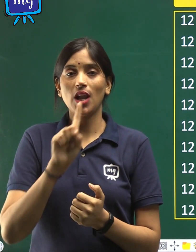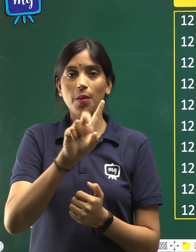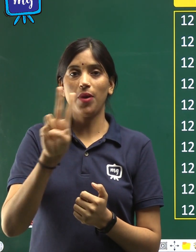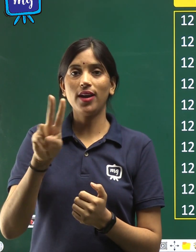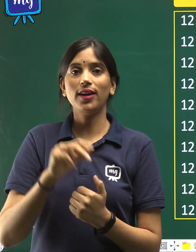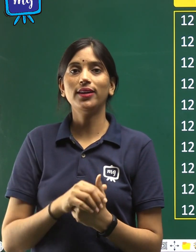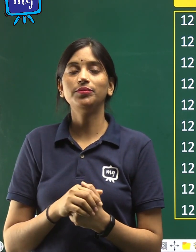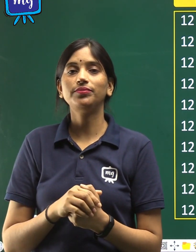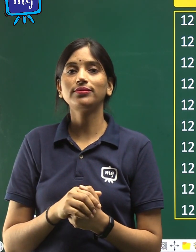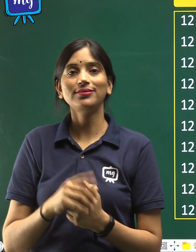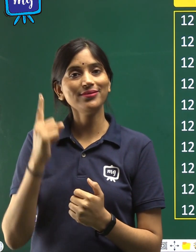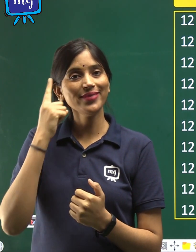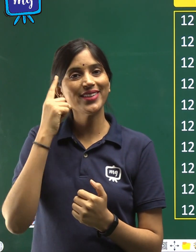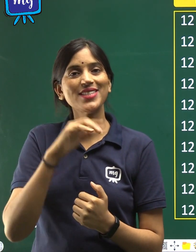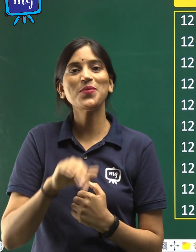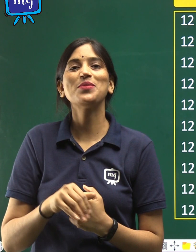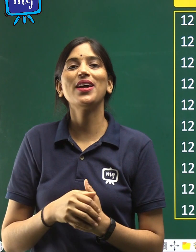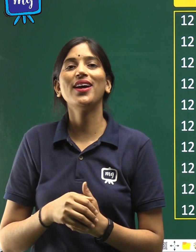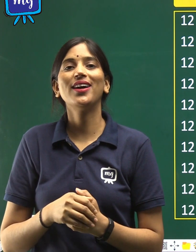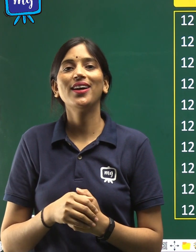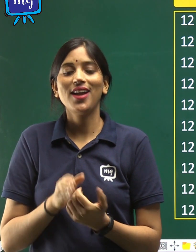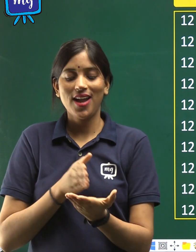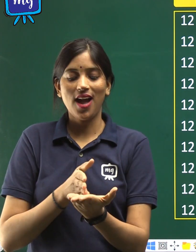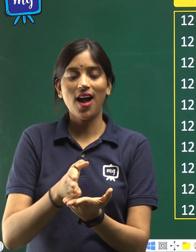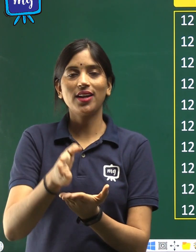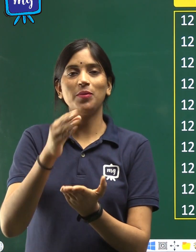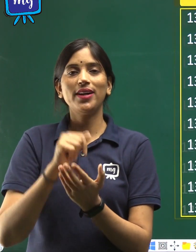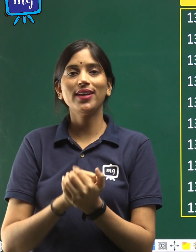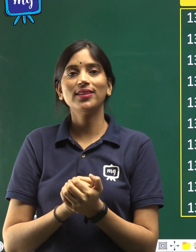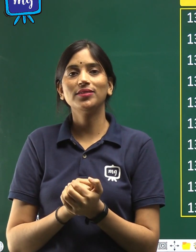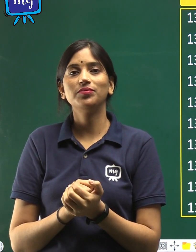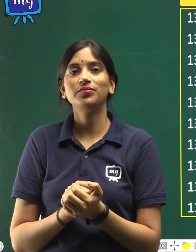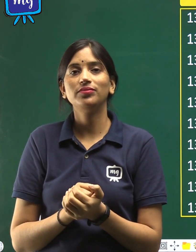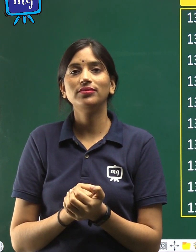12 का। समझ में आया? आगे बढ़ें।